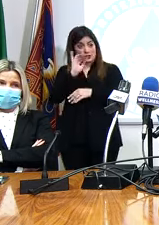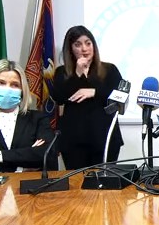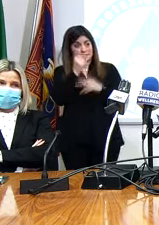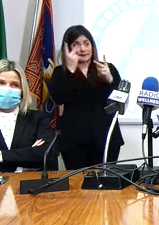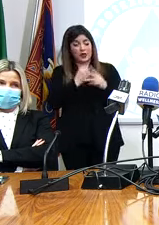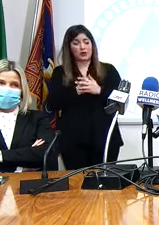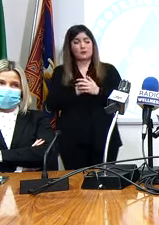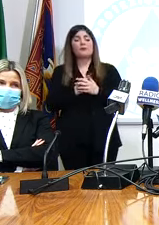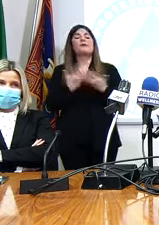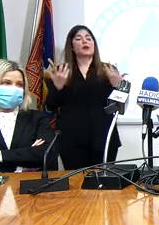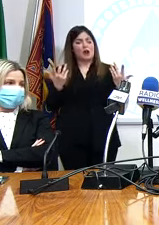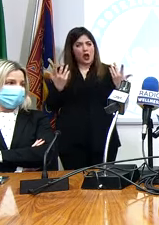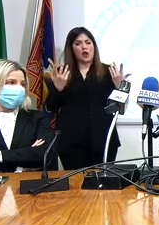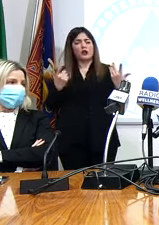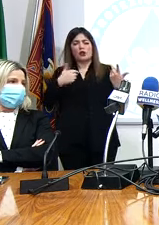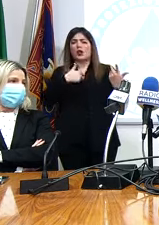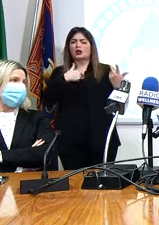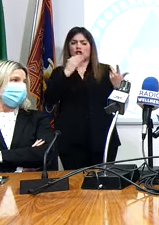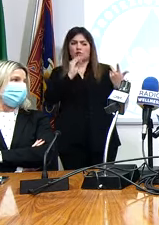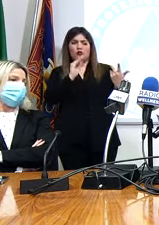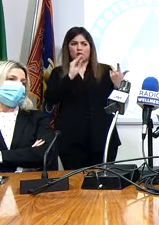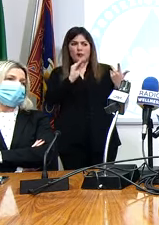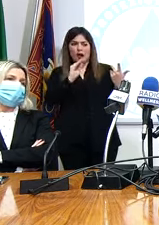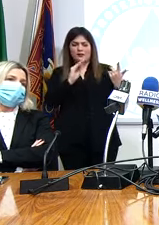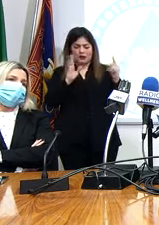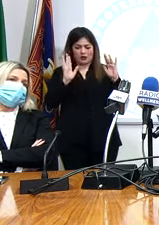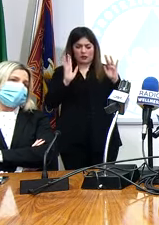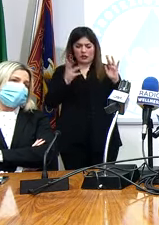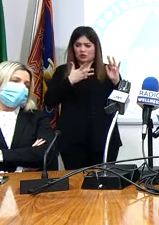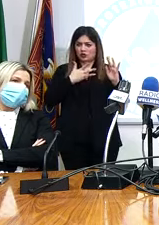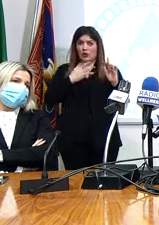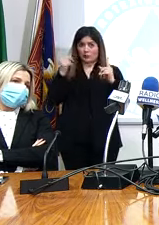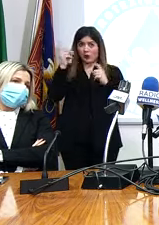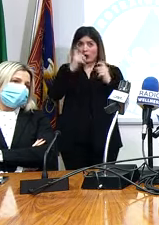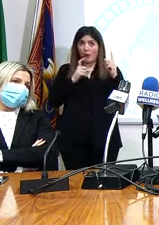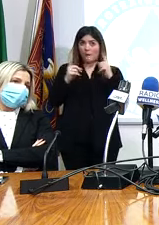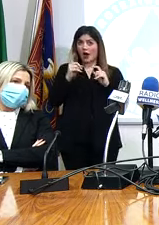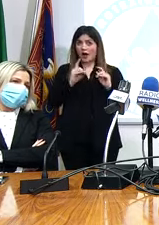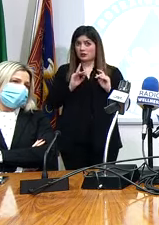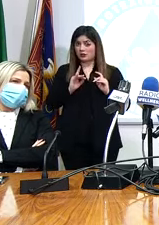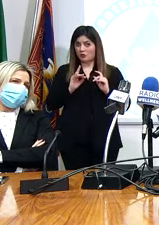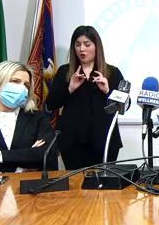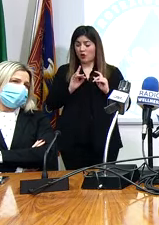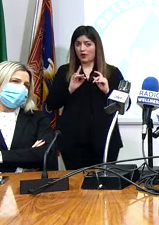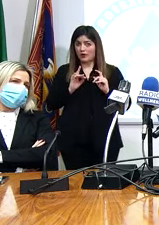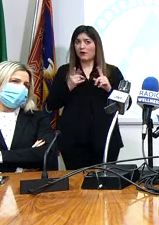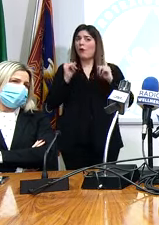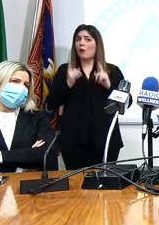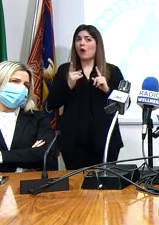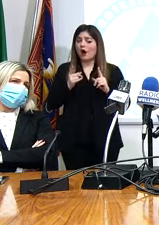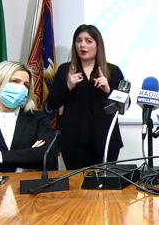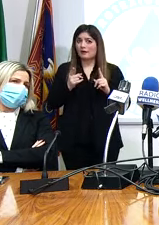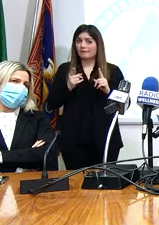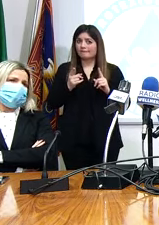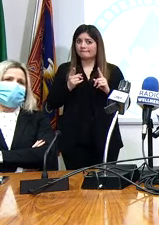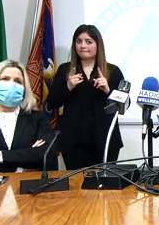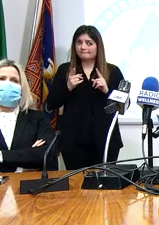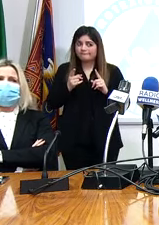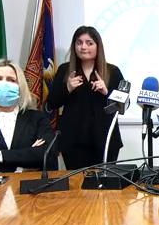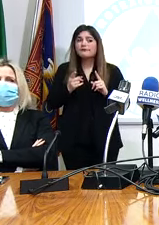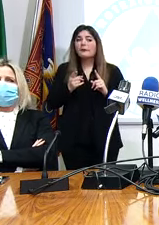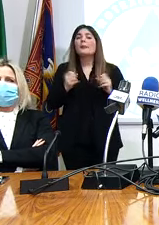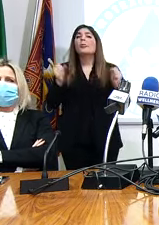parte soprattutto dei medici una preoccupazione, nel senso che si teme di intaccare la solidarietà